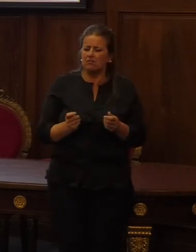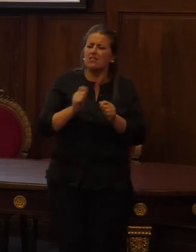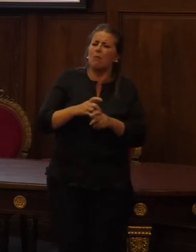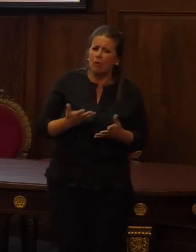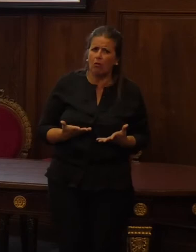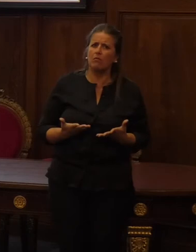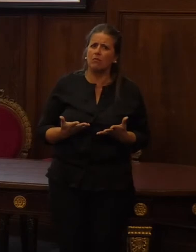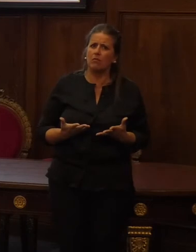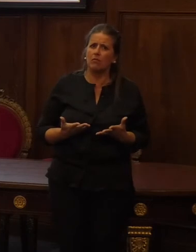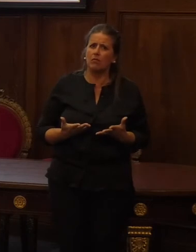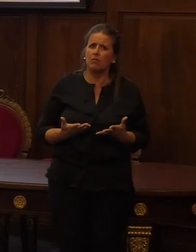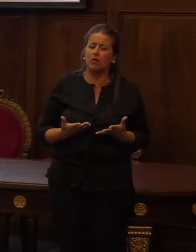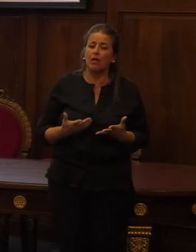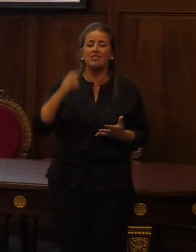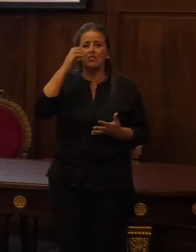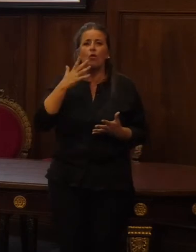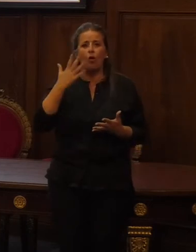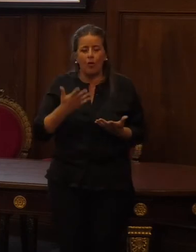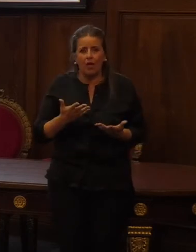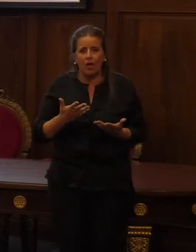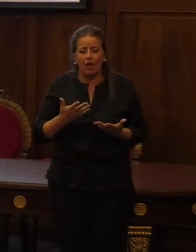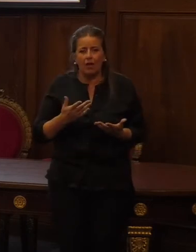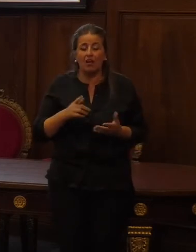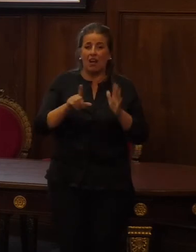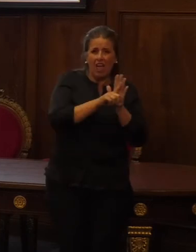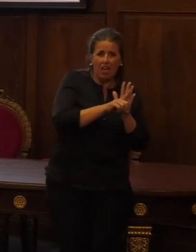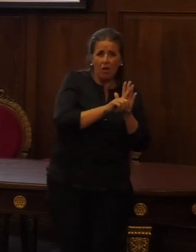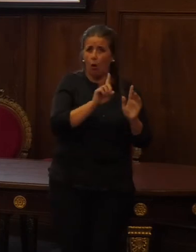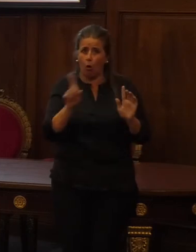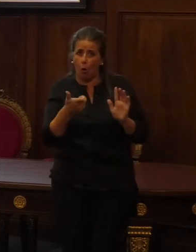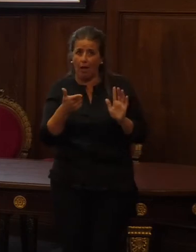cambió en la psicología, con la ley o sin ley?